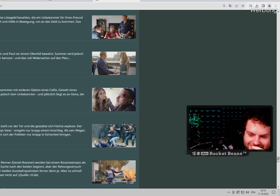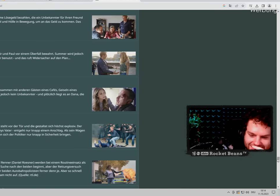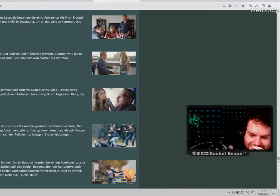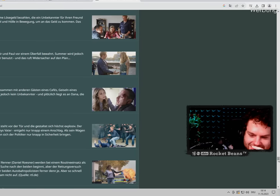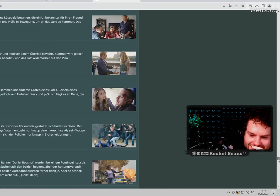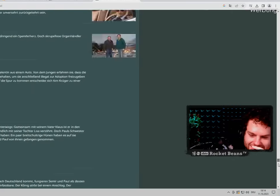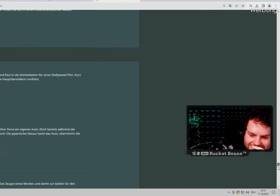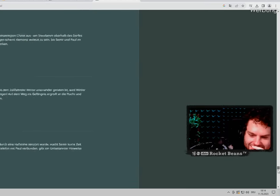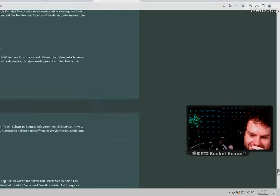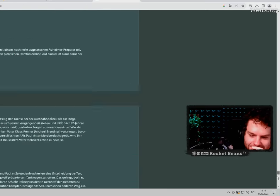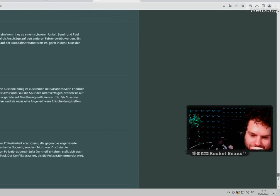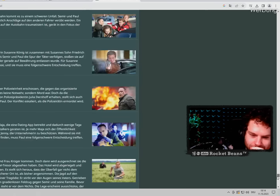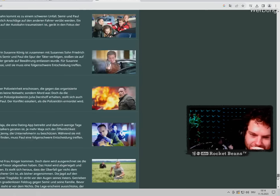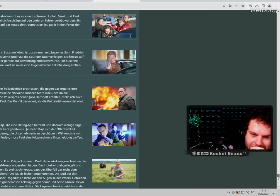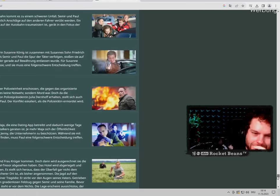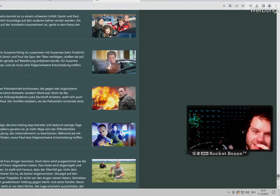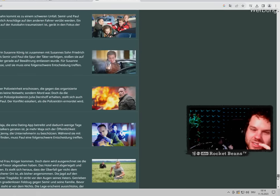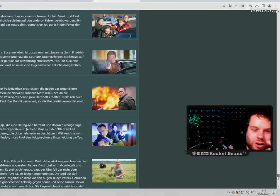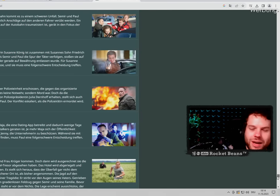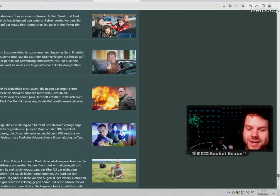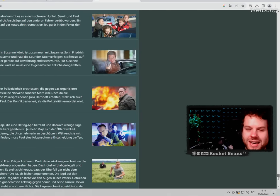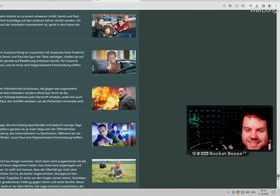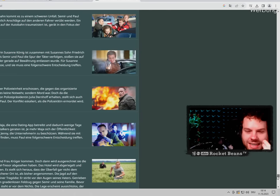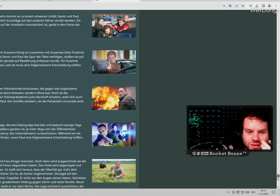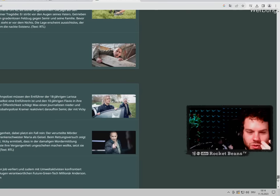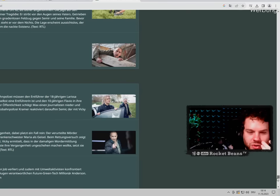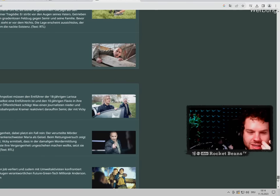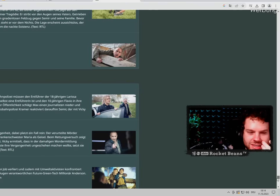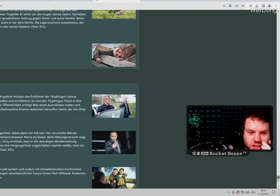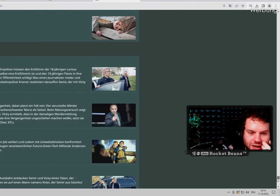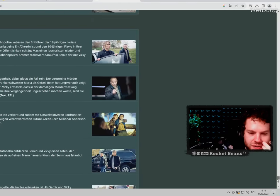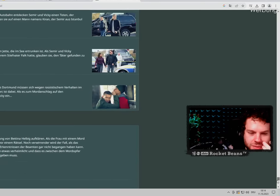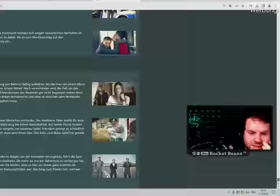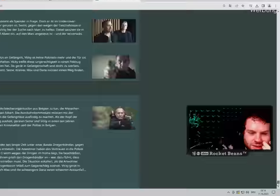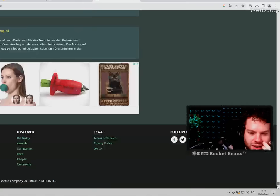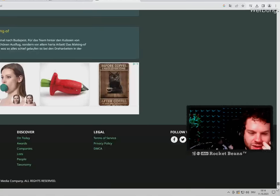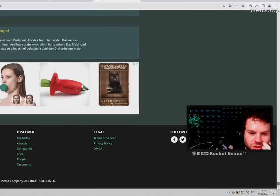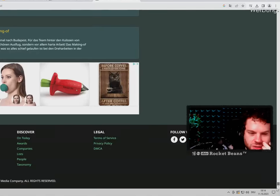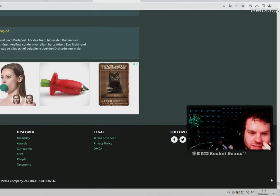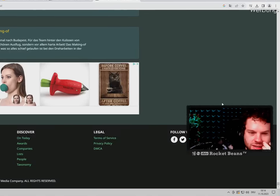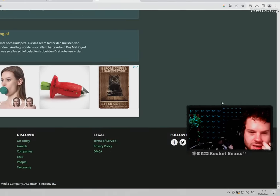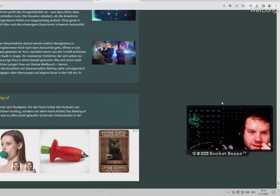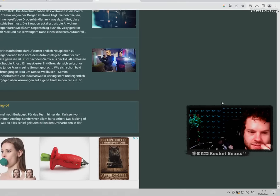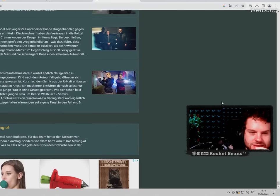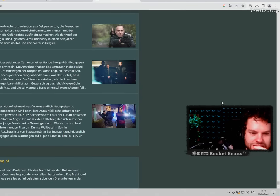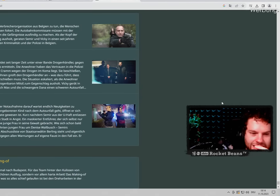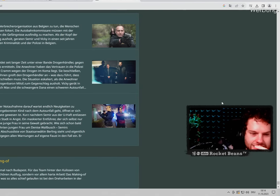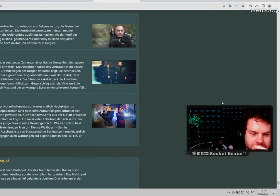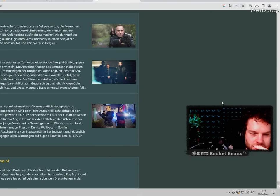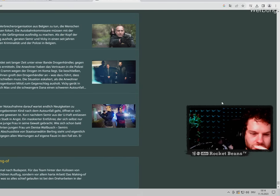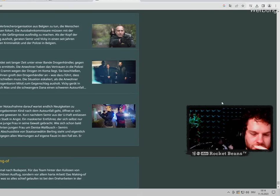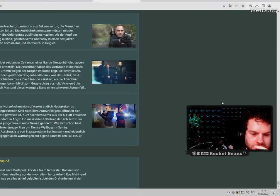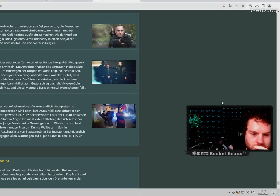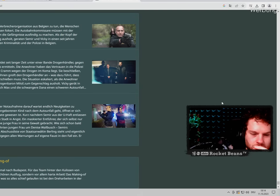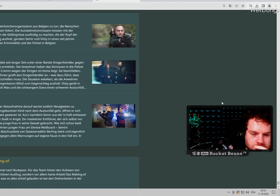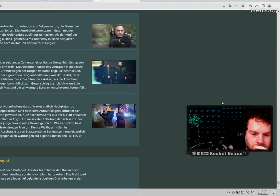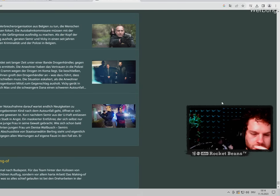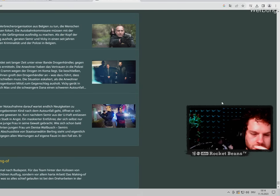Ach, großartig. Ich meine, sorry, aber nach 46 Staffeln bist du einfach durch. Was war die letzte Folge? Schutzlos.